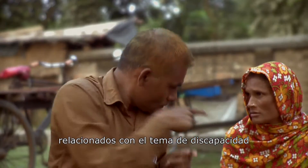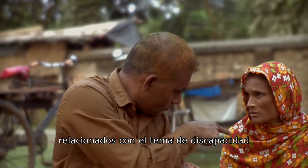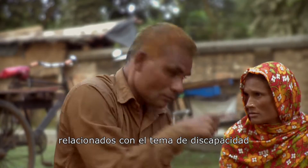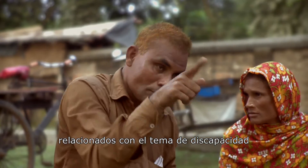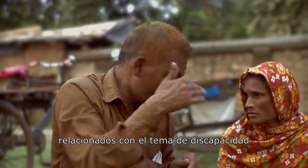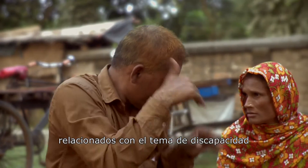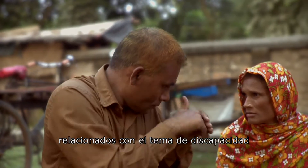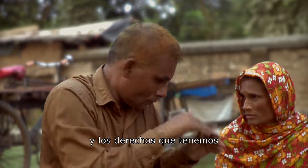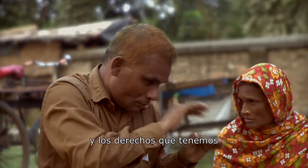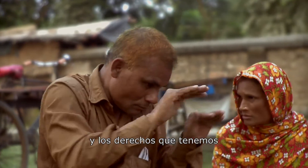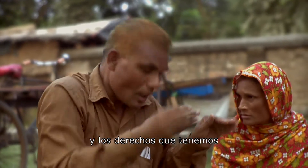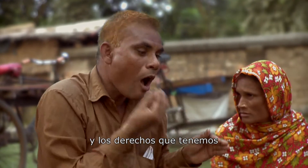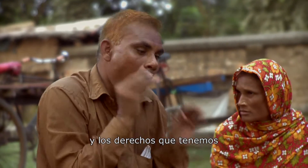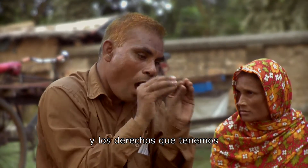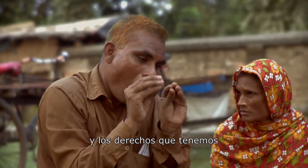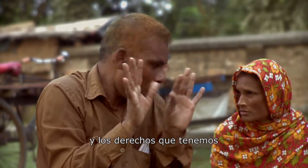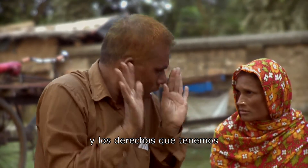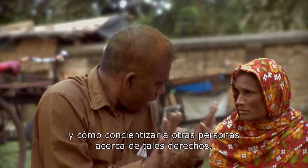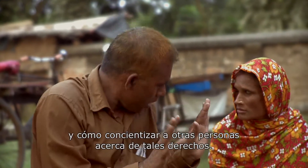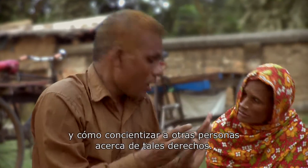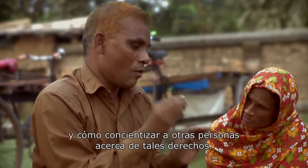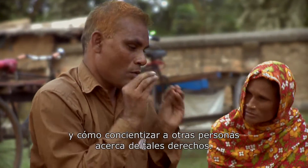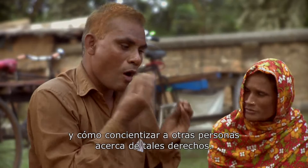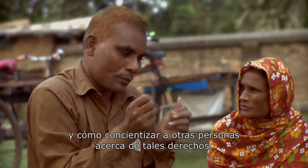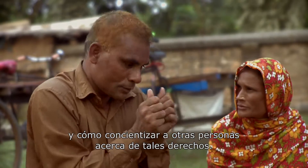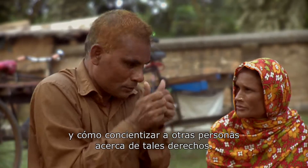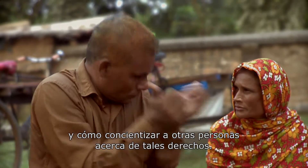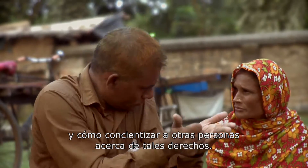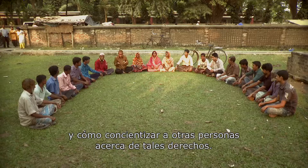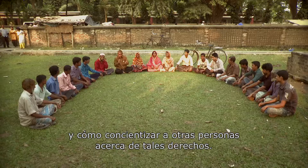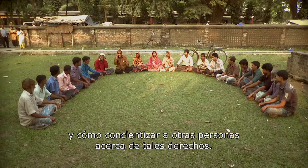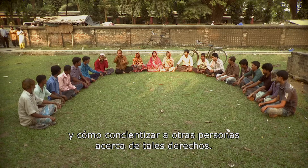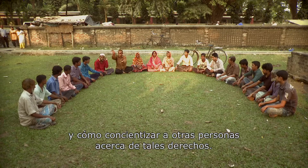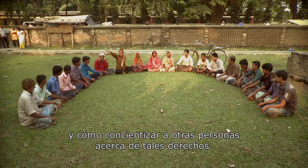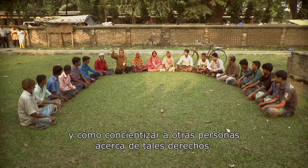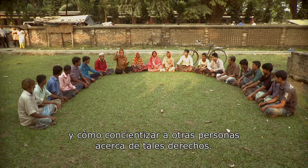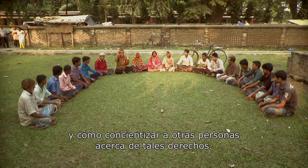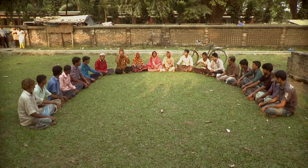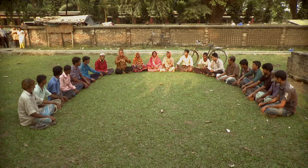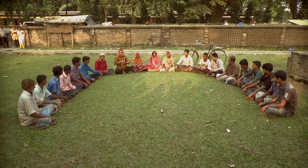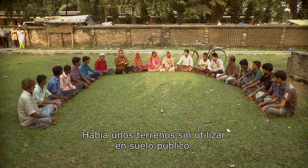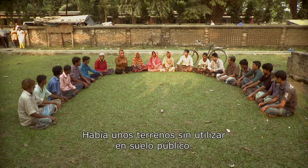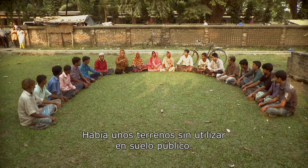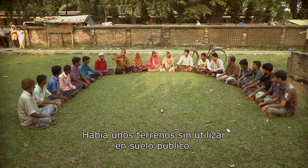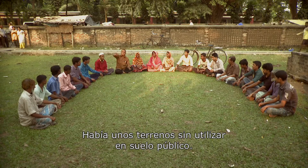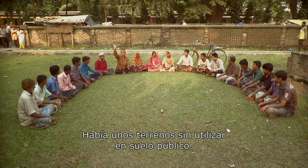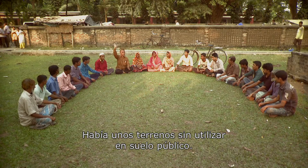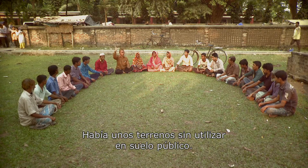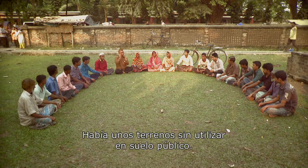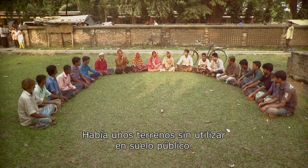de discapacidad y los derechos que tenemos y cómo concienciar a otras personas acerca de tales derechos. Había unos terrenos sin utilizar en